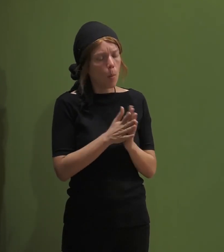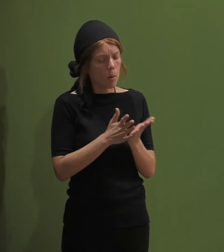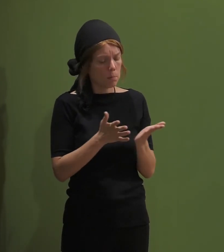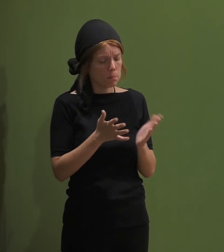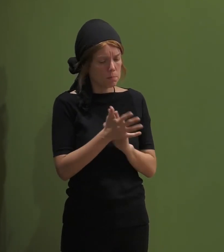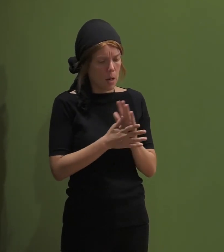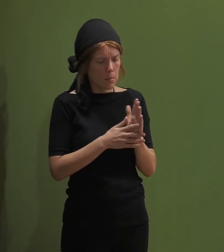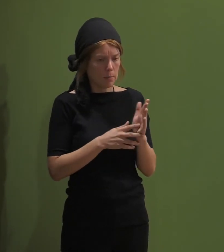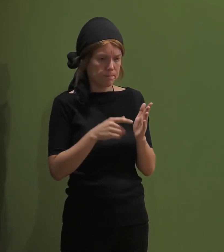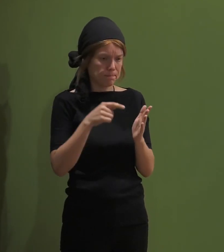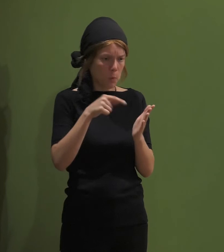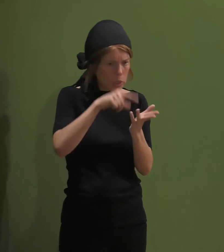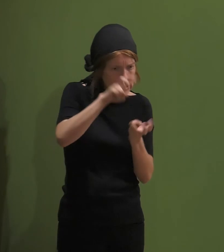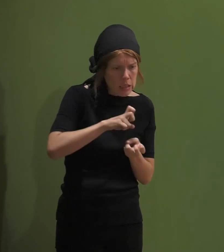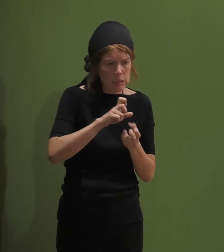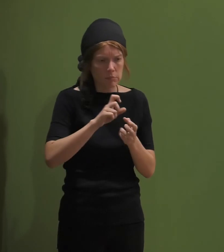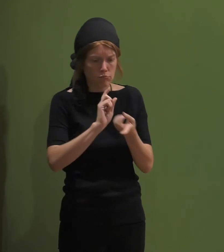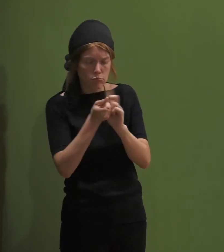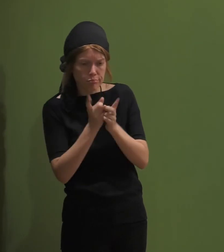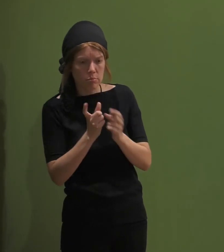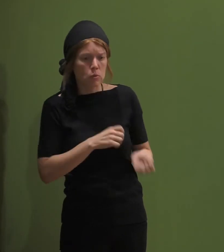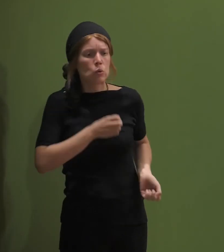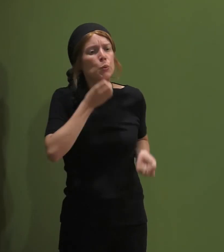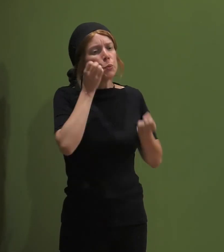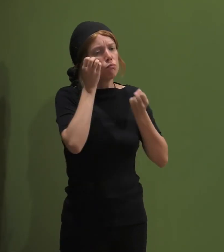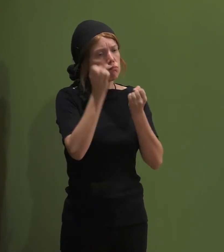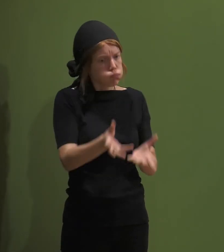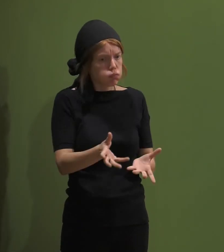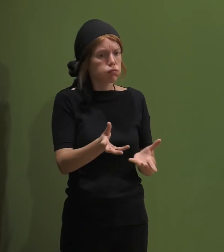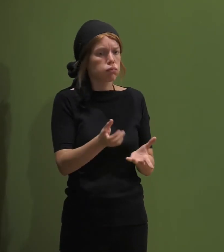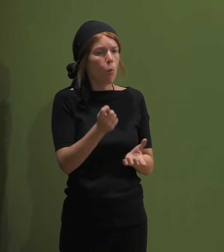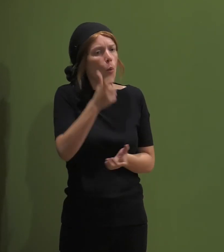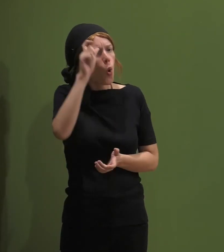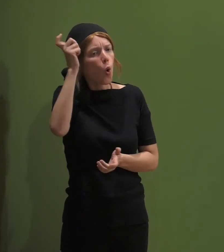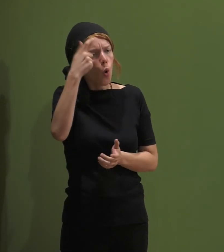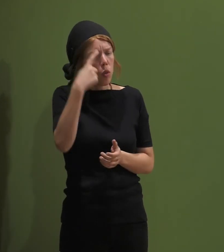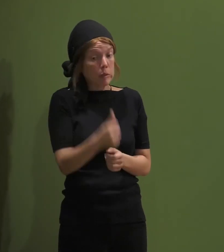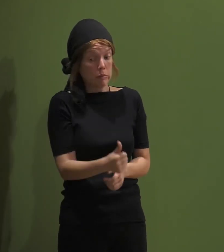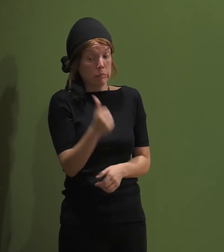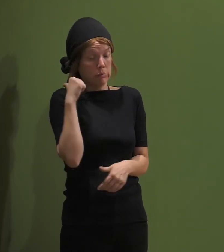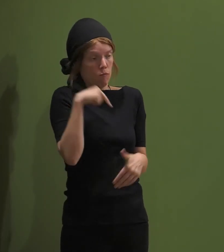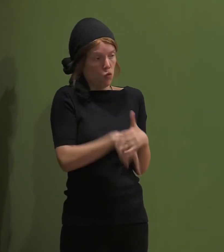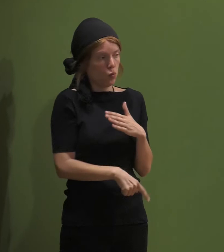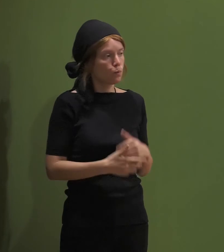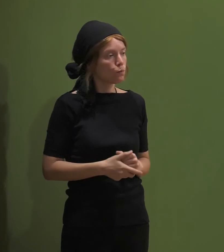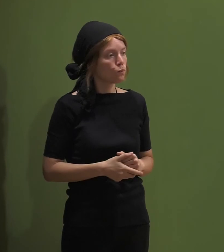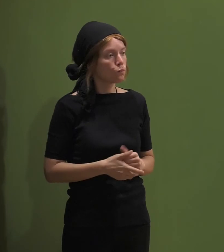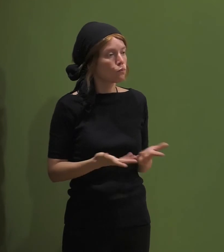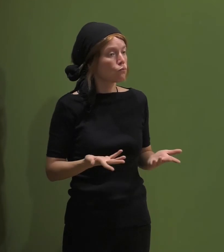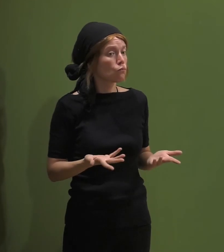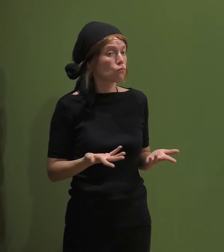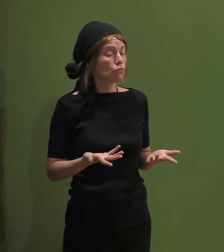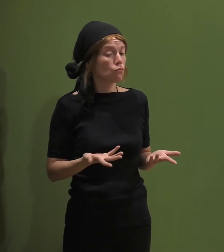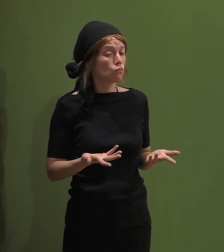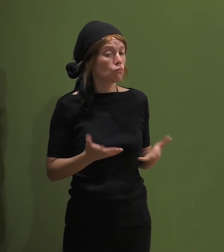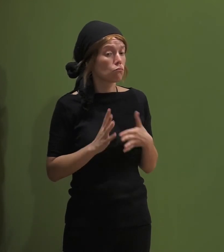modificación de las tasas y quiero trasladaros un poco el concepto que hay detrás y que tiene que ver